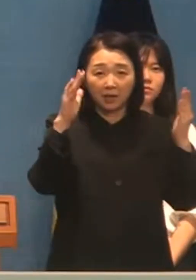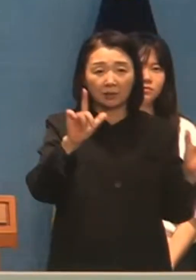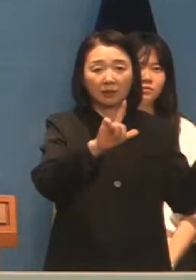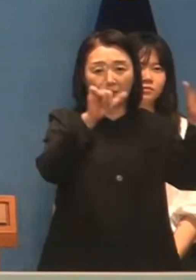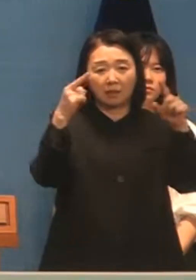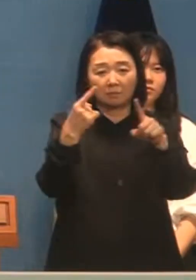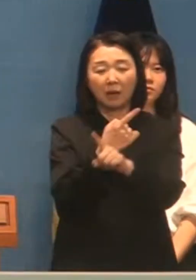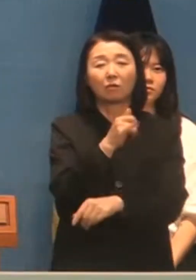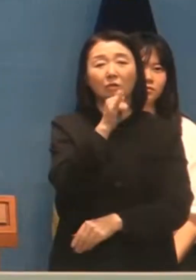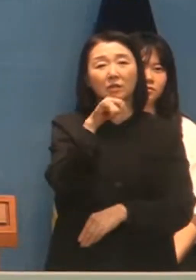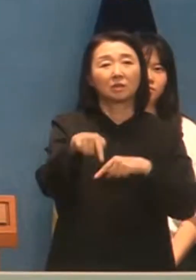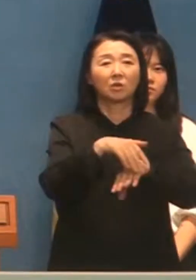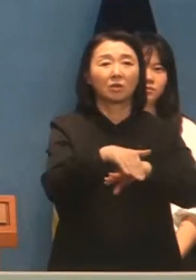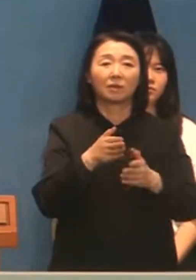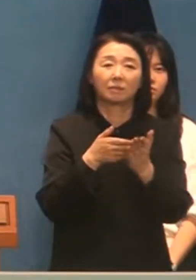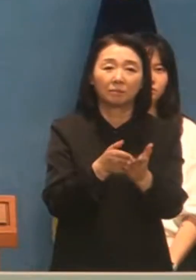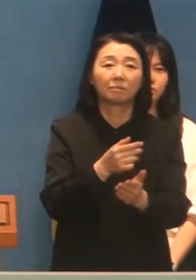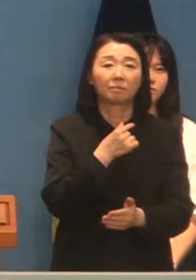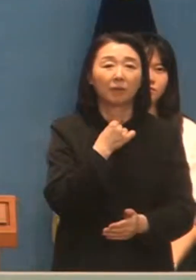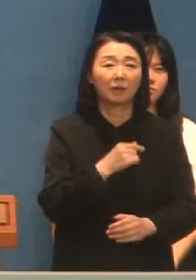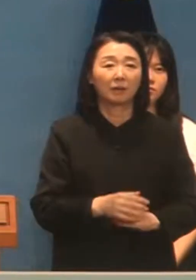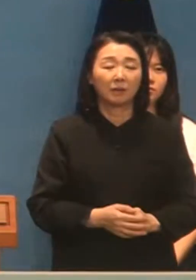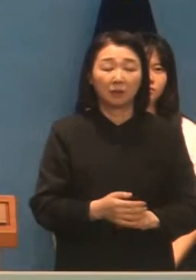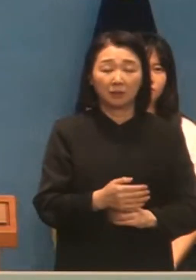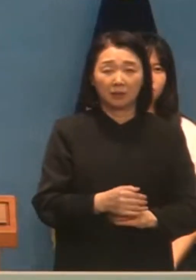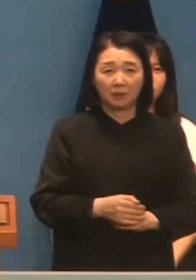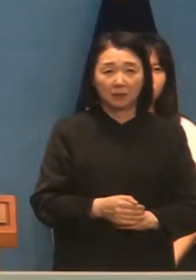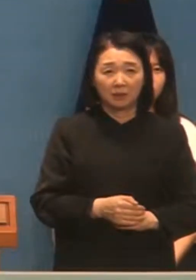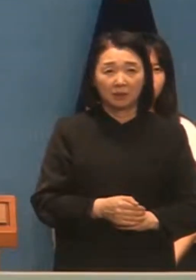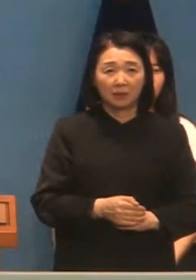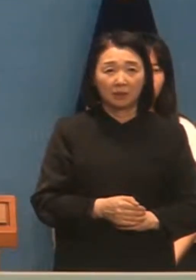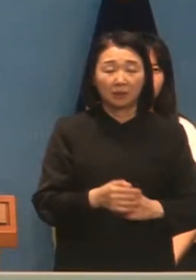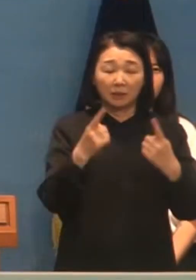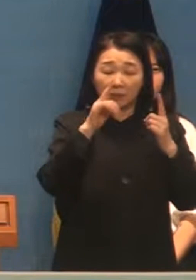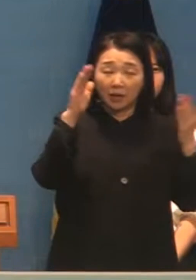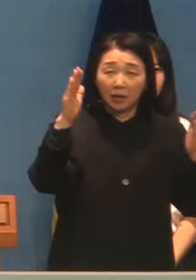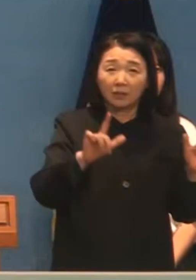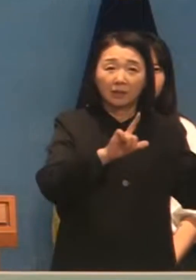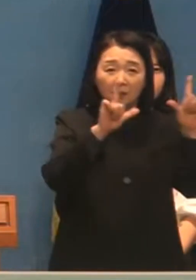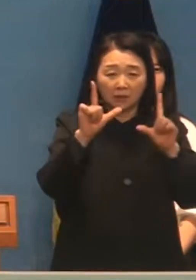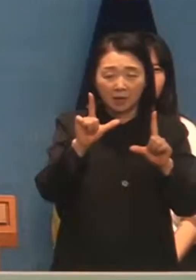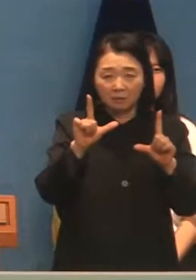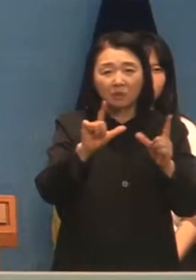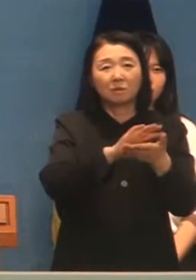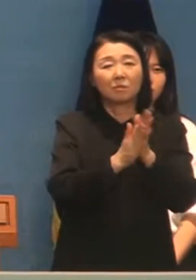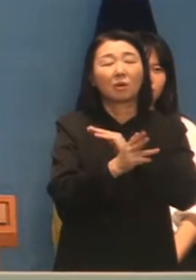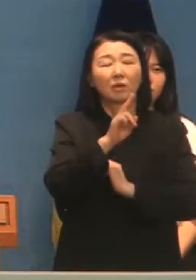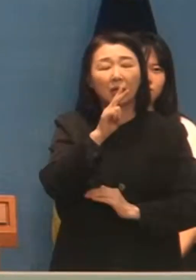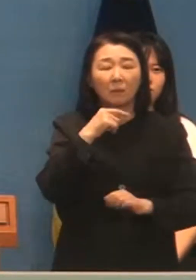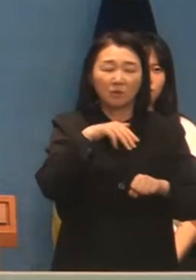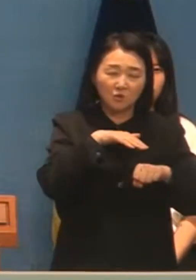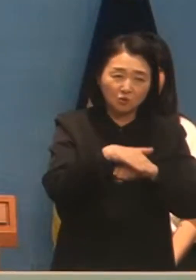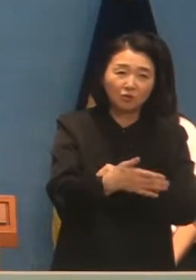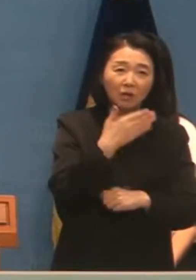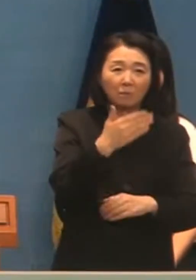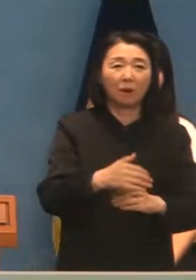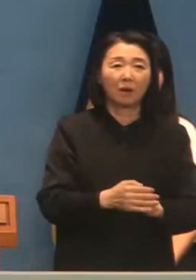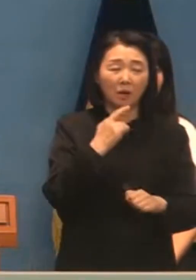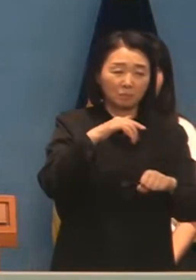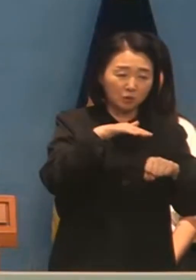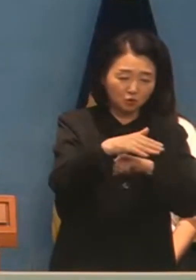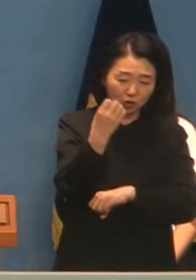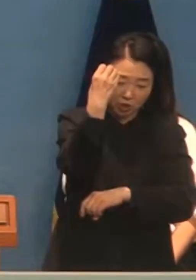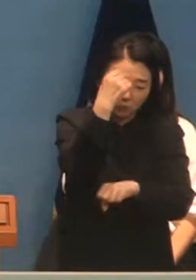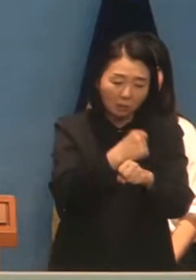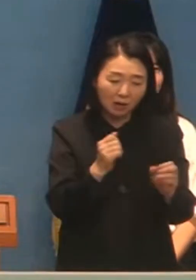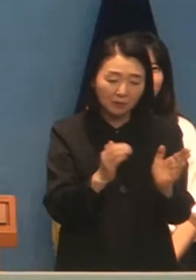수 있는 정책을 제안합니다. 청년 대학생의 삶이 변화해야 민주주의가 강해집니다. 민주주의가 기반이 될